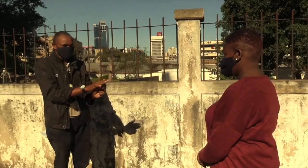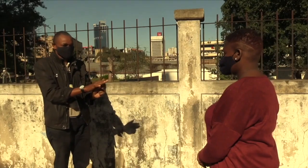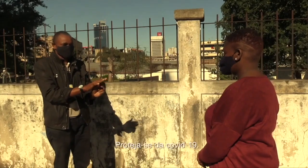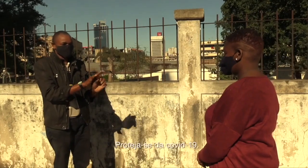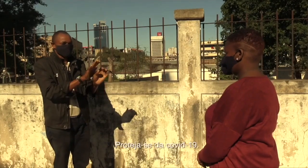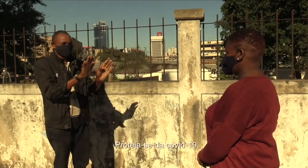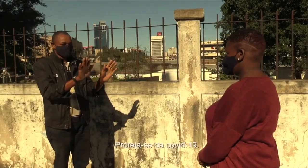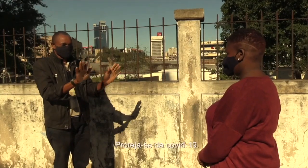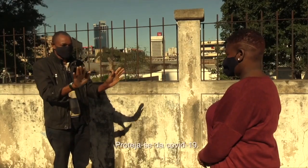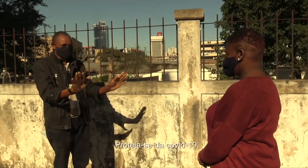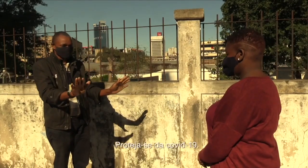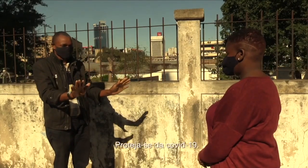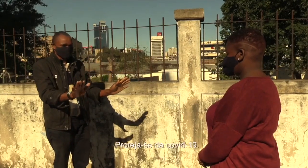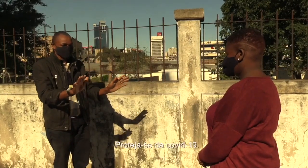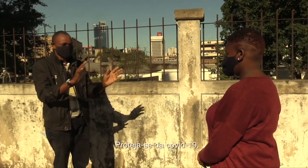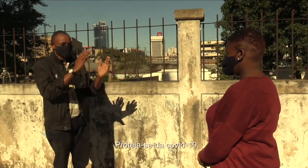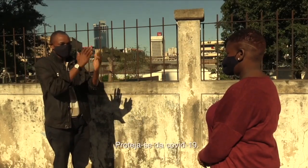Proteja-se da Covid-19.